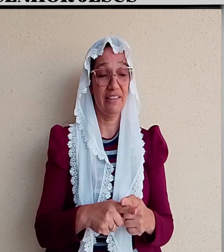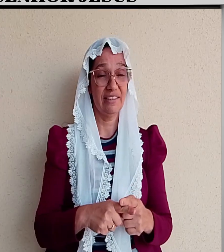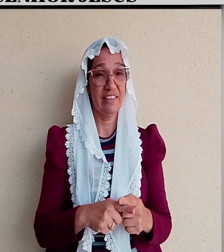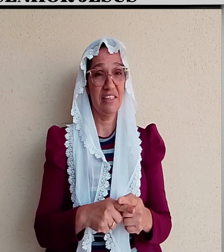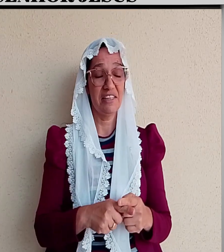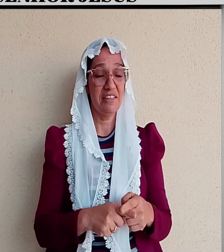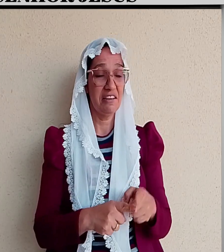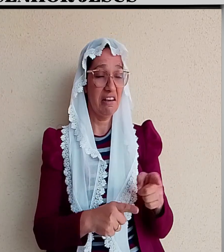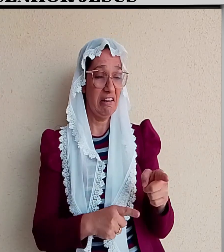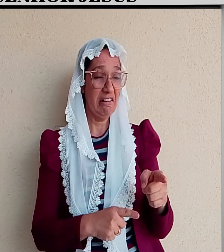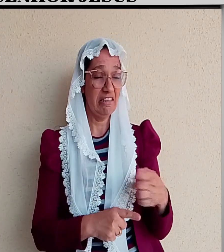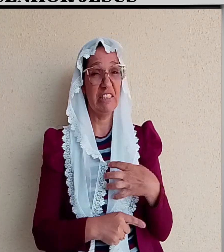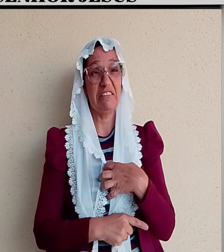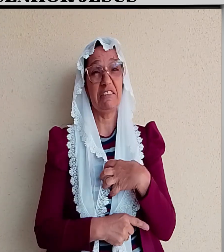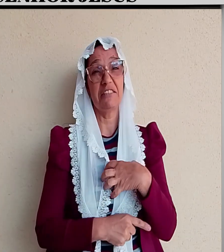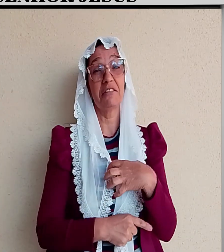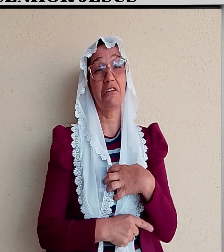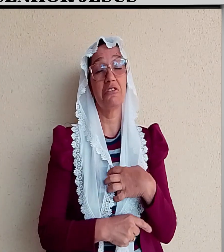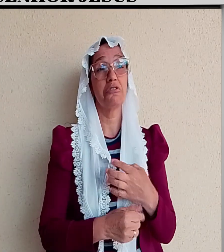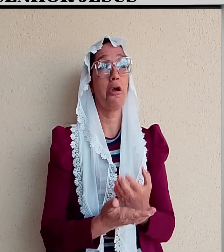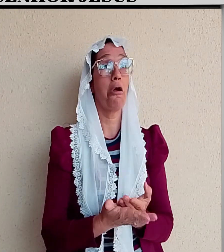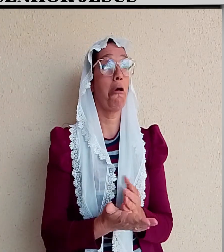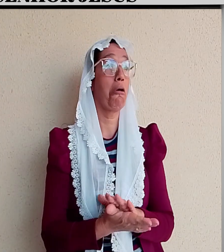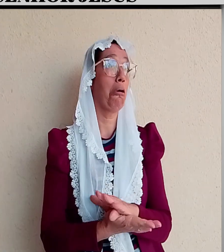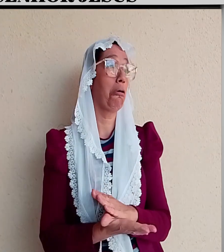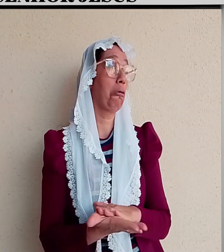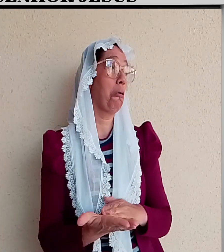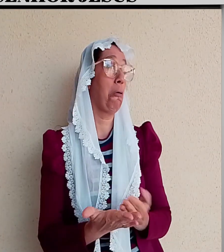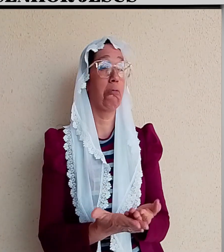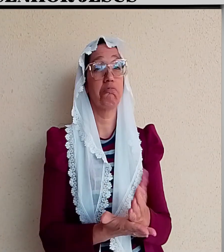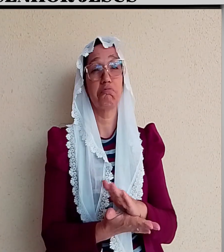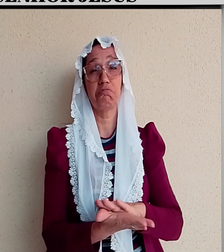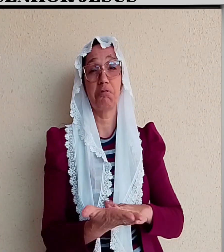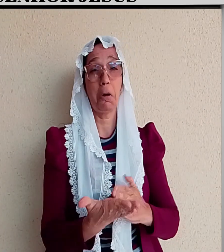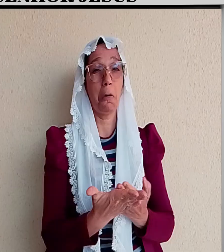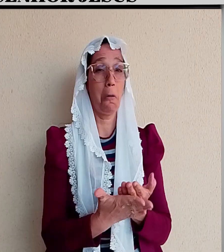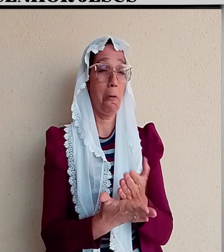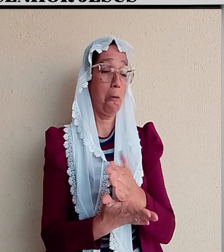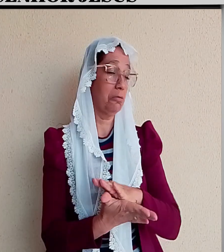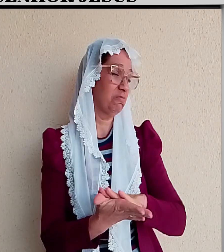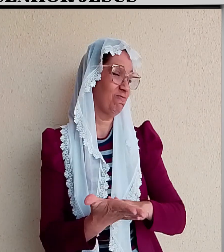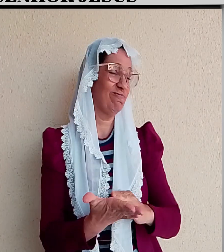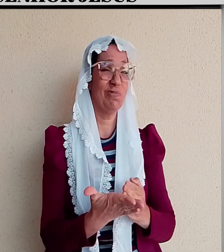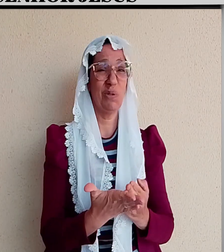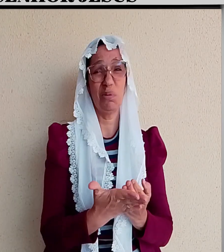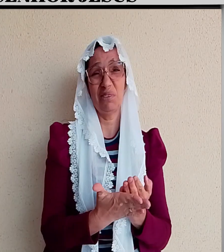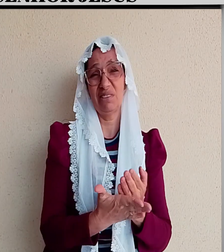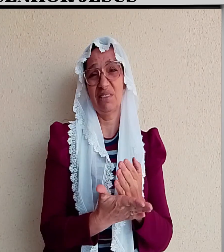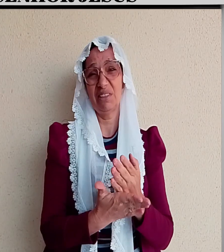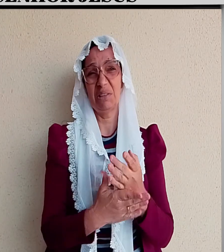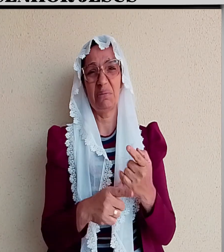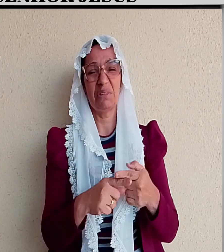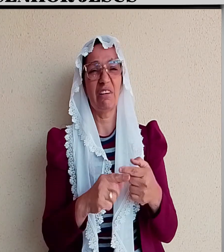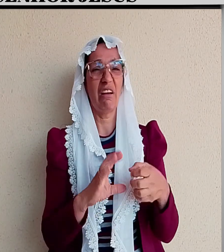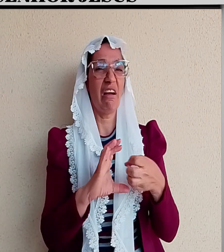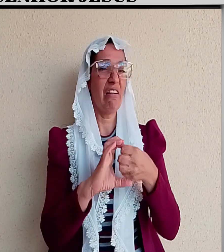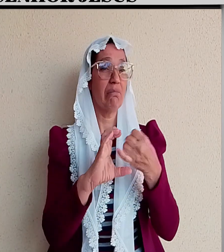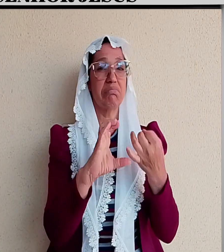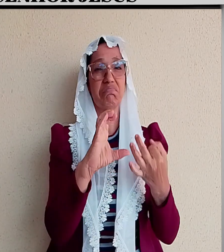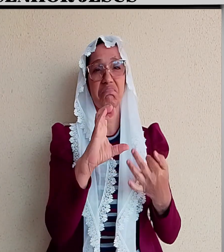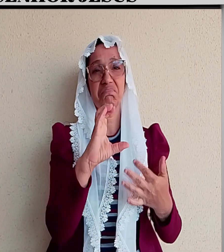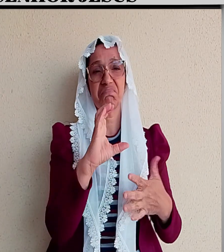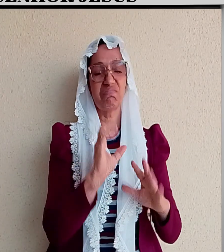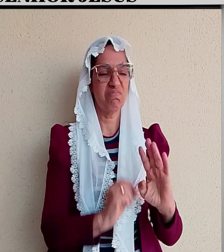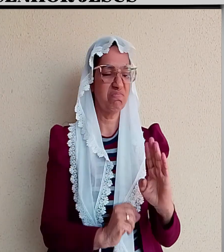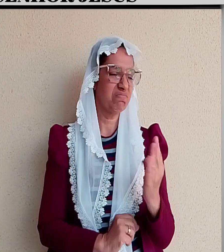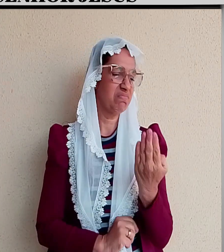por si próprio não quer ser tratado, aleluia. Isto é uma característica dele de traidor, que ele não quer ser tratado. Ele não quer se